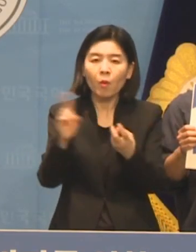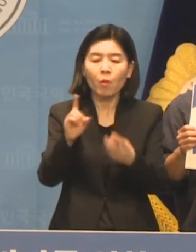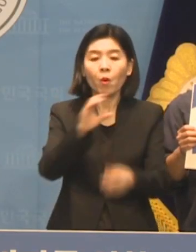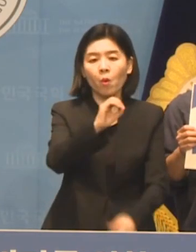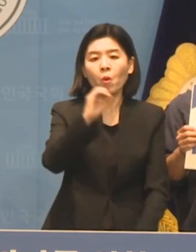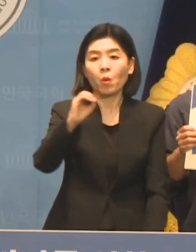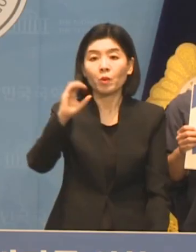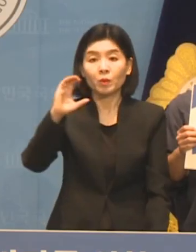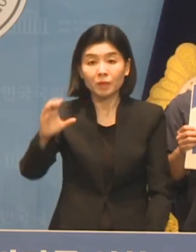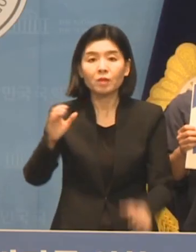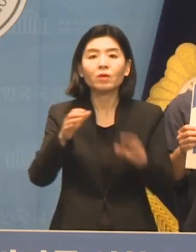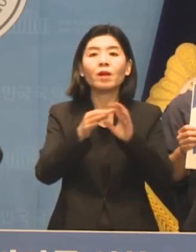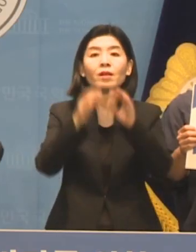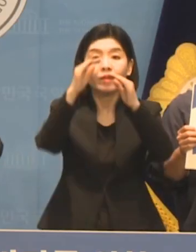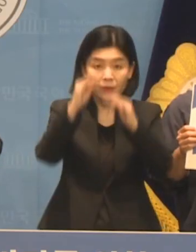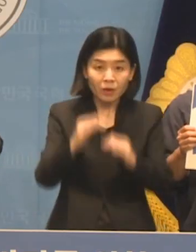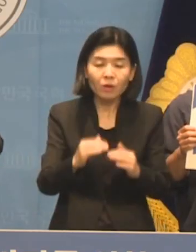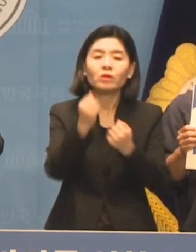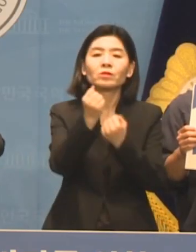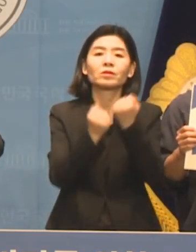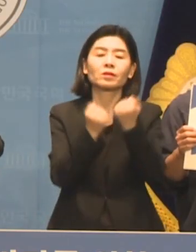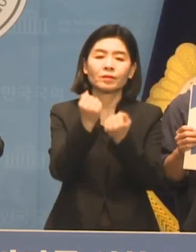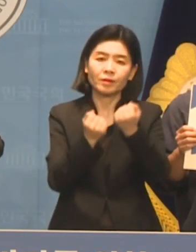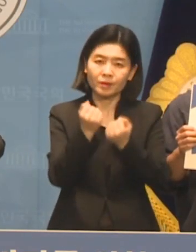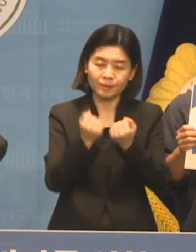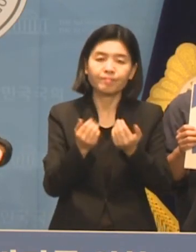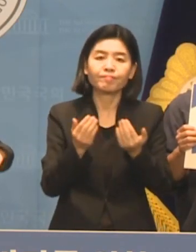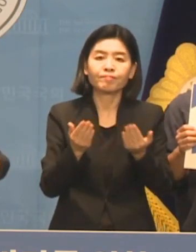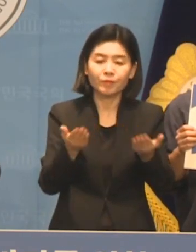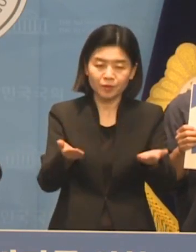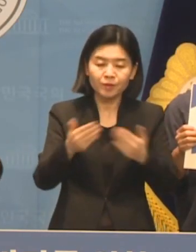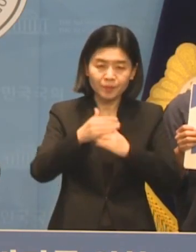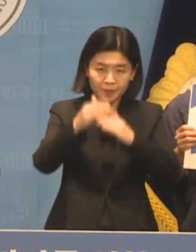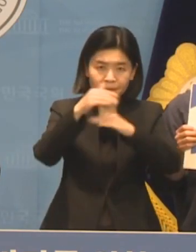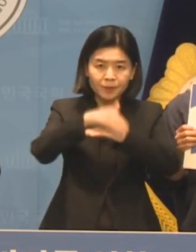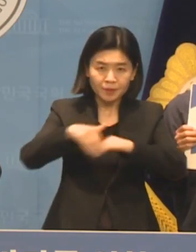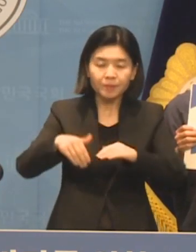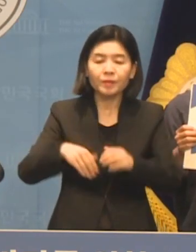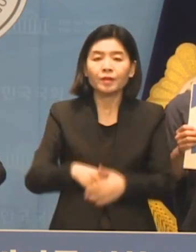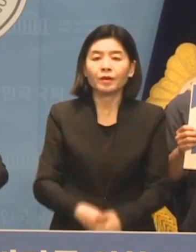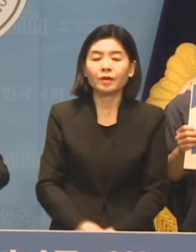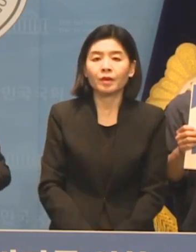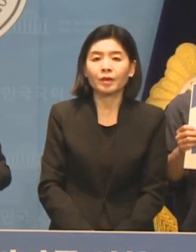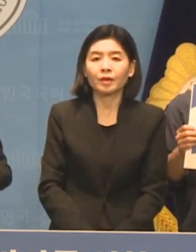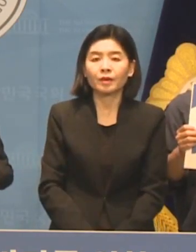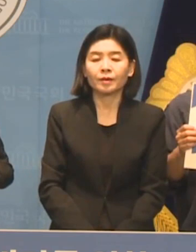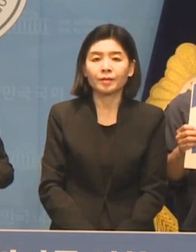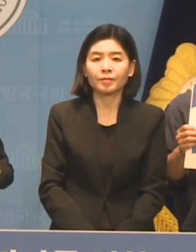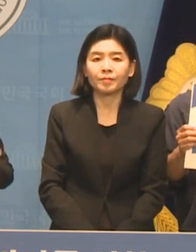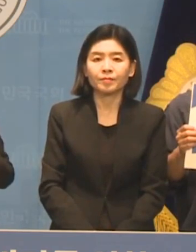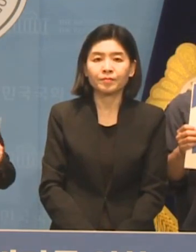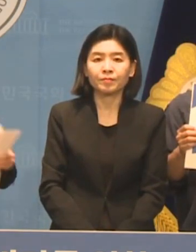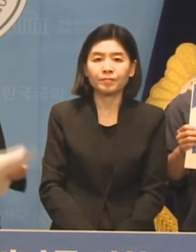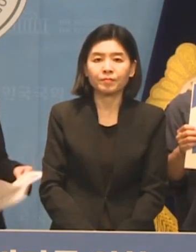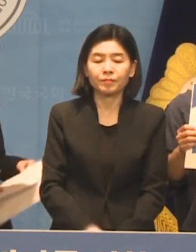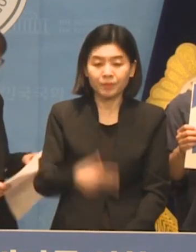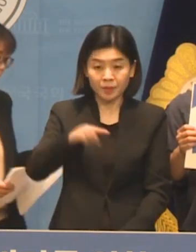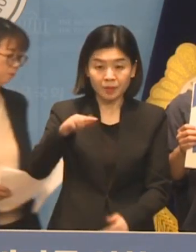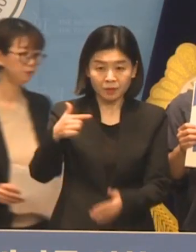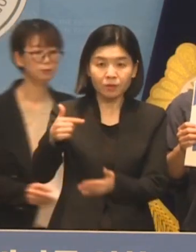네트워크의 요구를 간략히 설명드린 형태로 진행하도록 하겠습니다. 먼저 전준덕 의원님 부탁드리겠습니다.